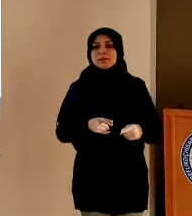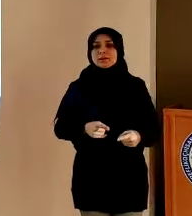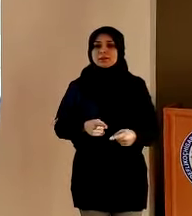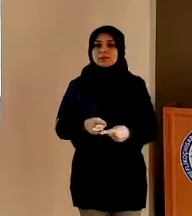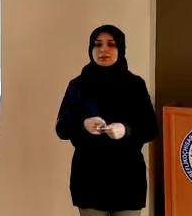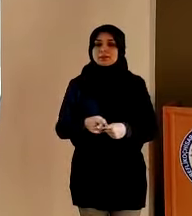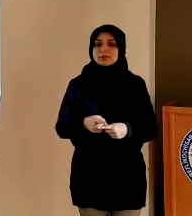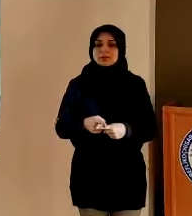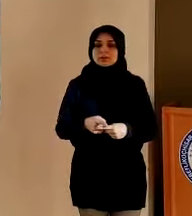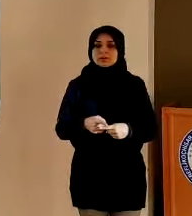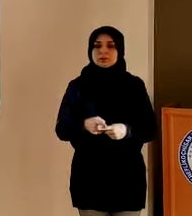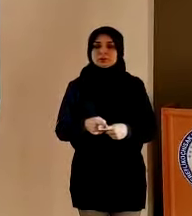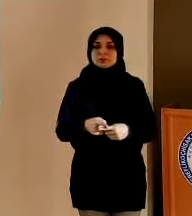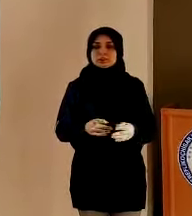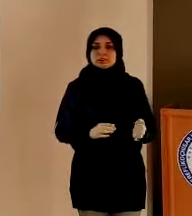battaniye, bıçak,